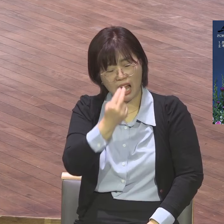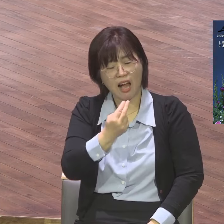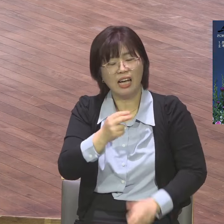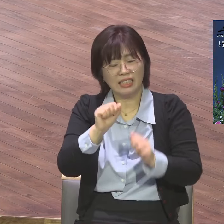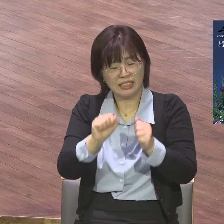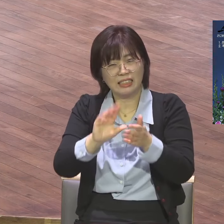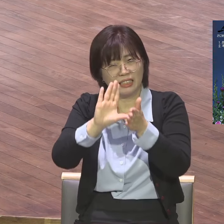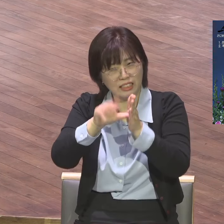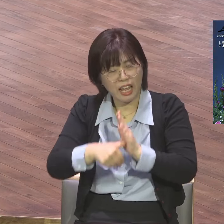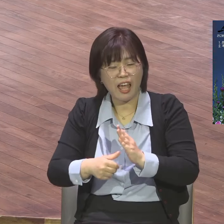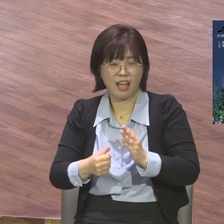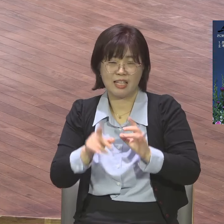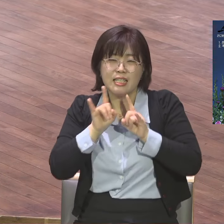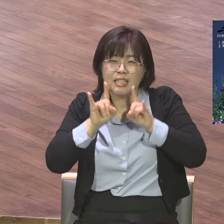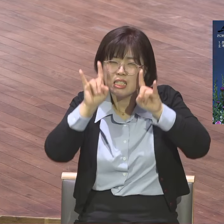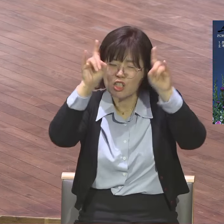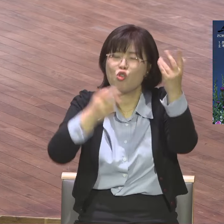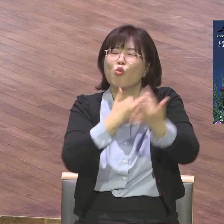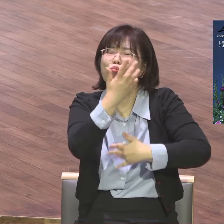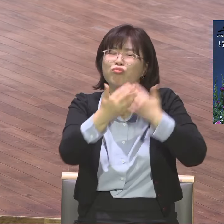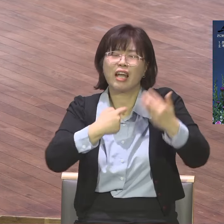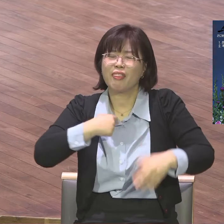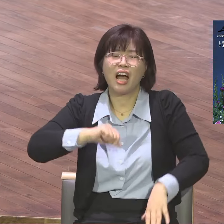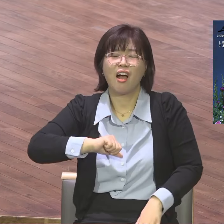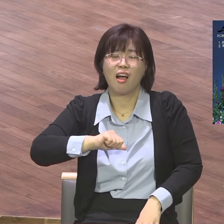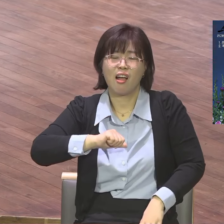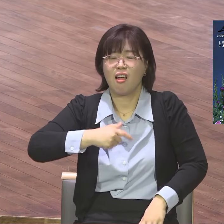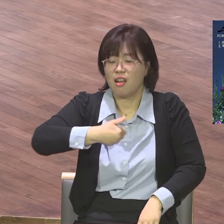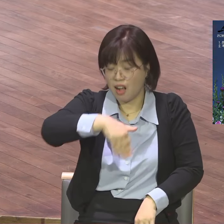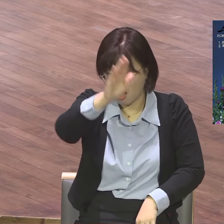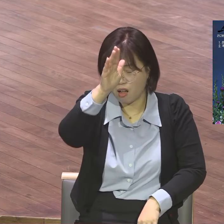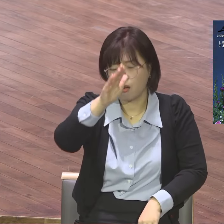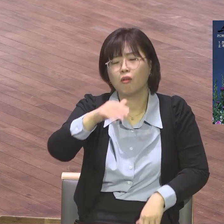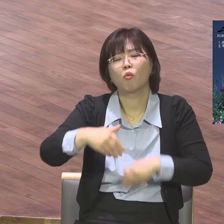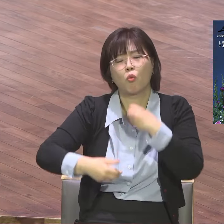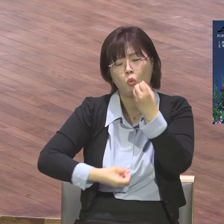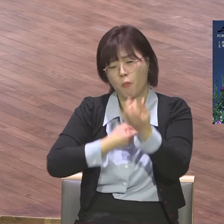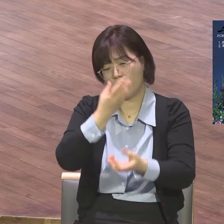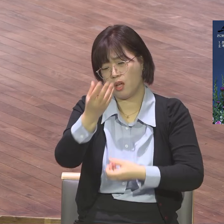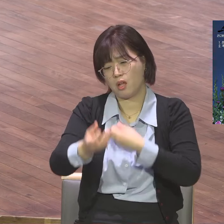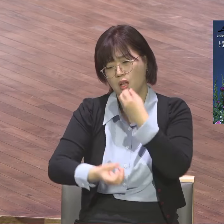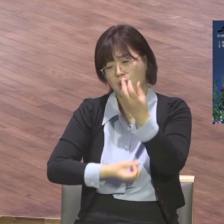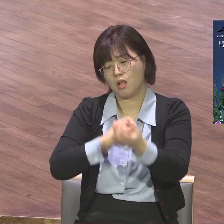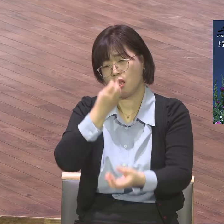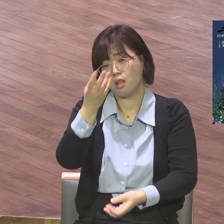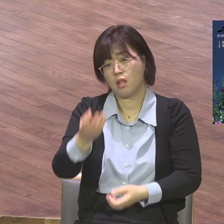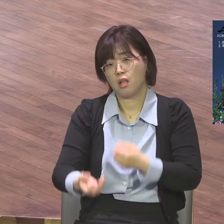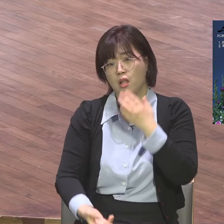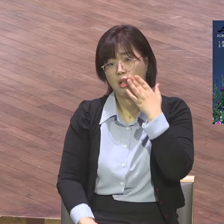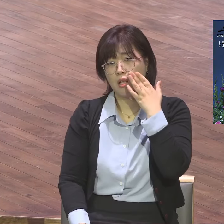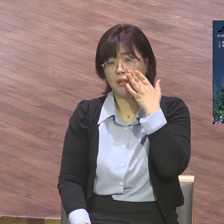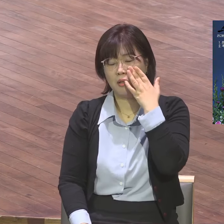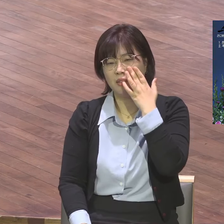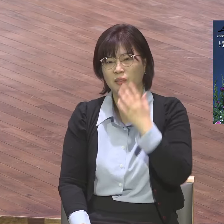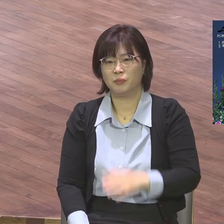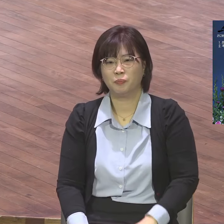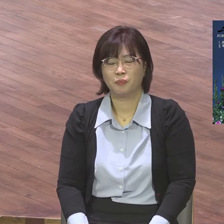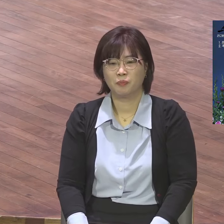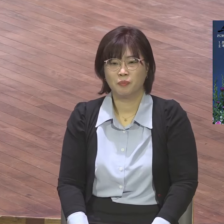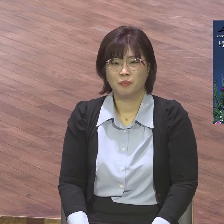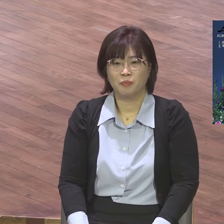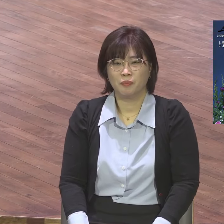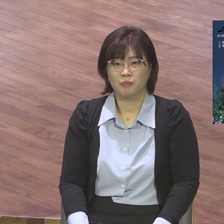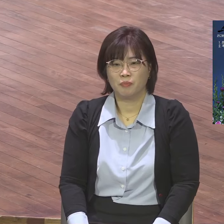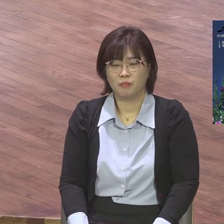고성들은요 죽어 극락가요? 없대. 고성들은 그럽니다. 근데 아무것도 모르고 그것도